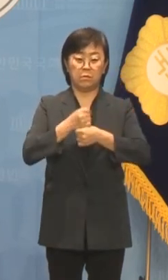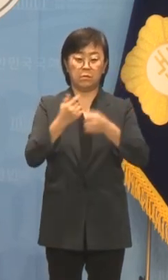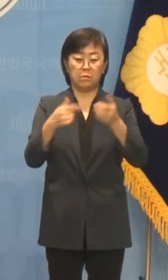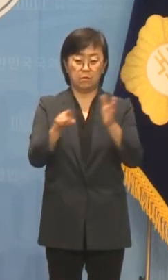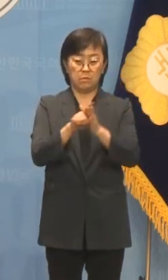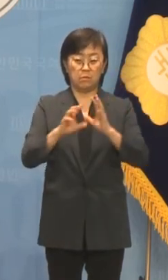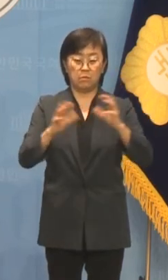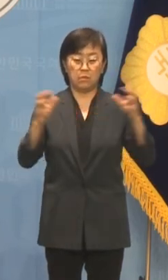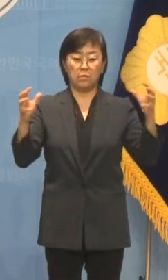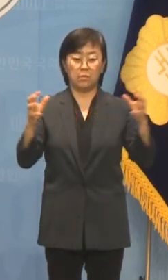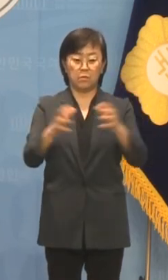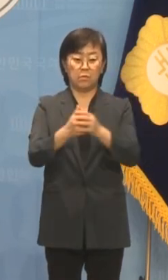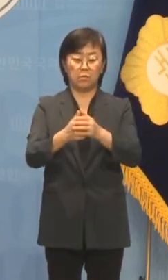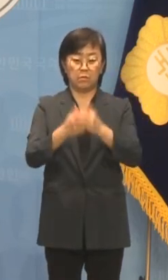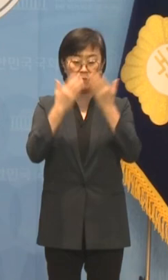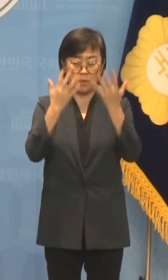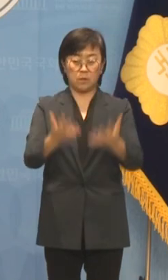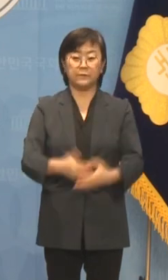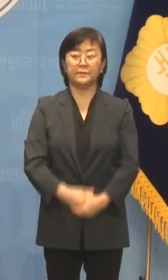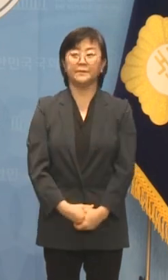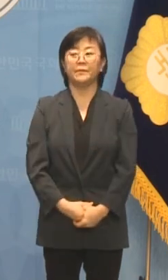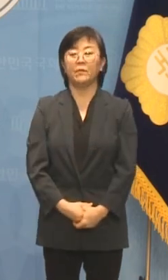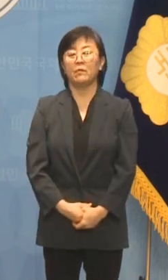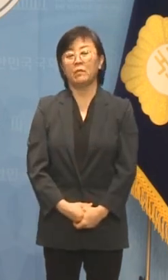마련하는 국민통합 사면입니다.